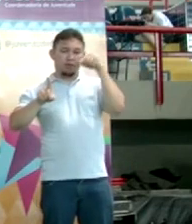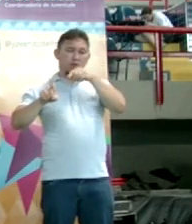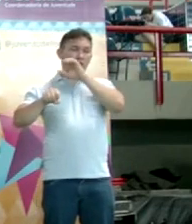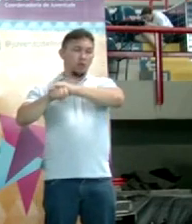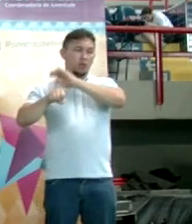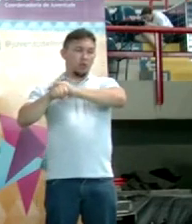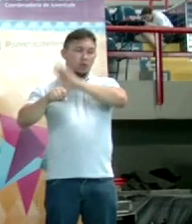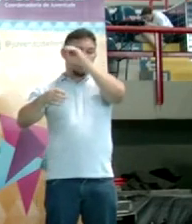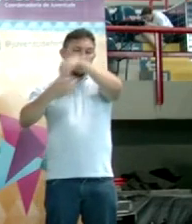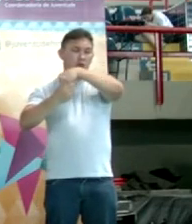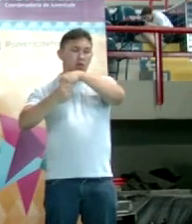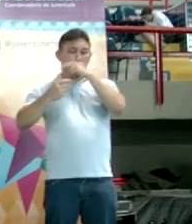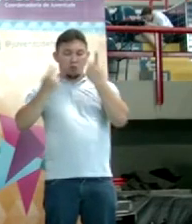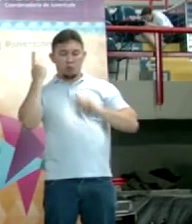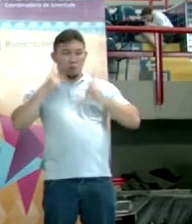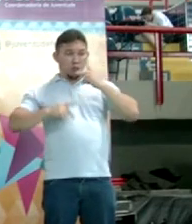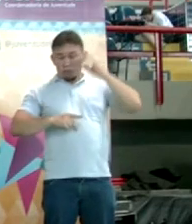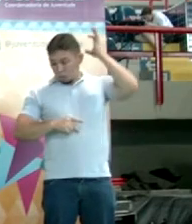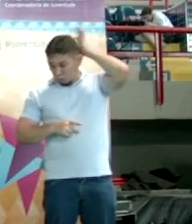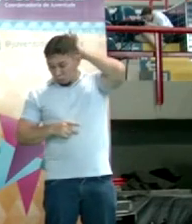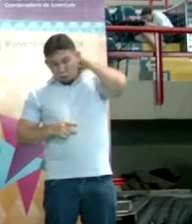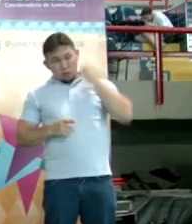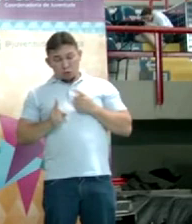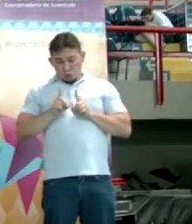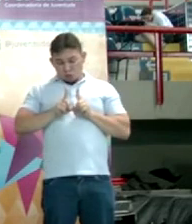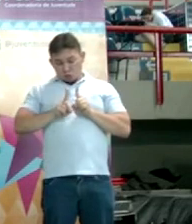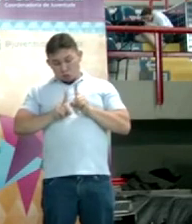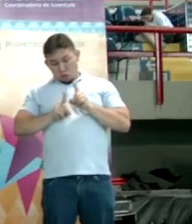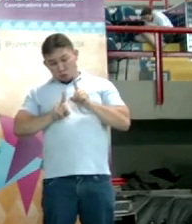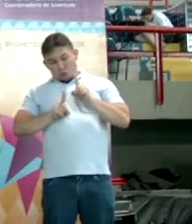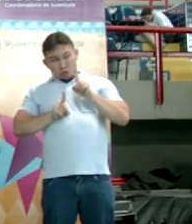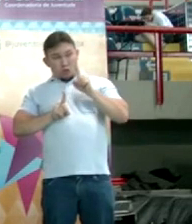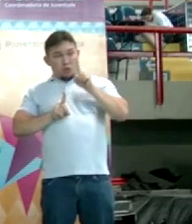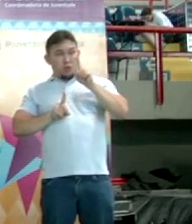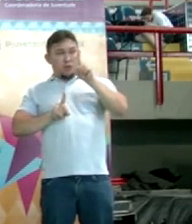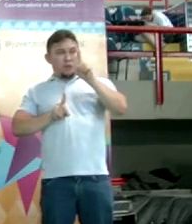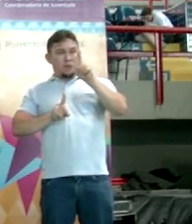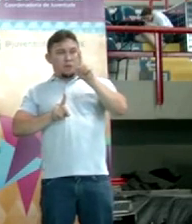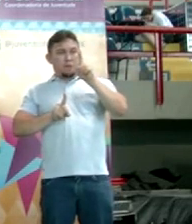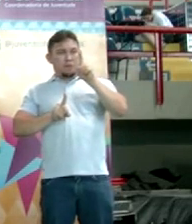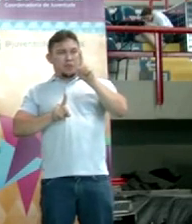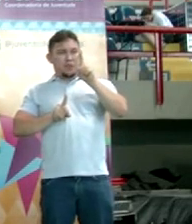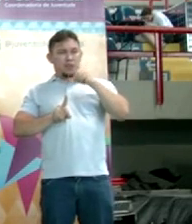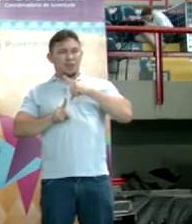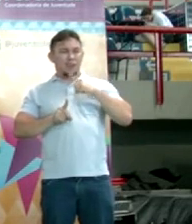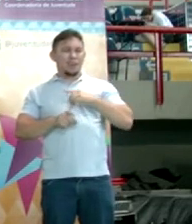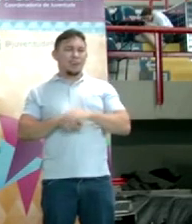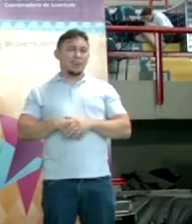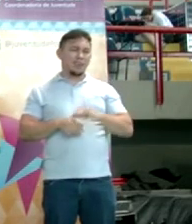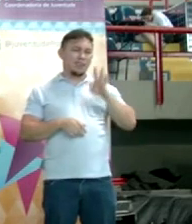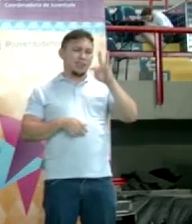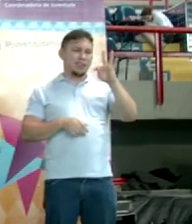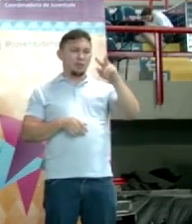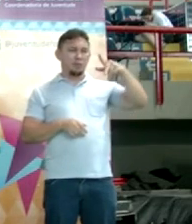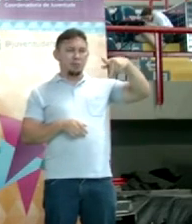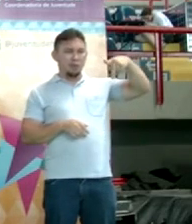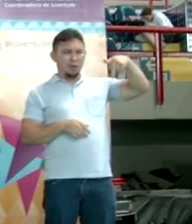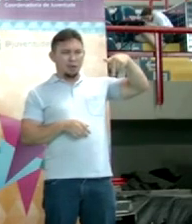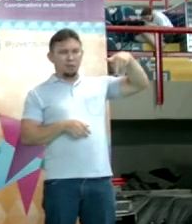nível de estrógeno e progesterona vai estar muito alto. É o que o pessoal conhece como tensão